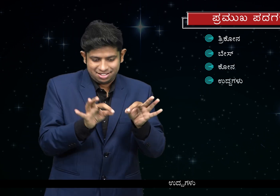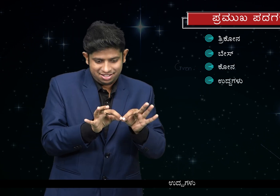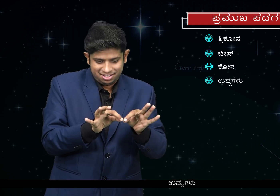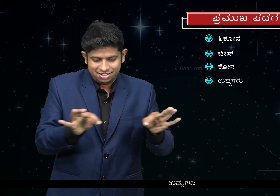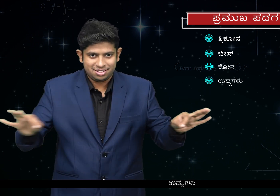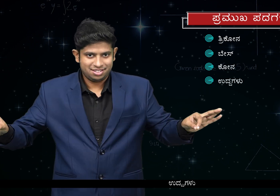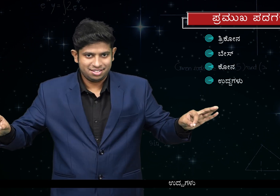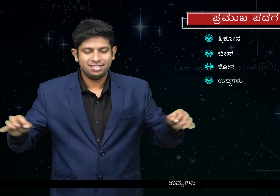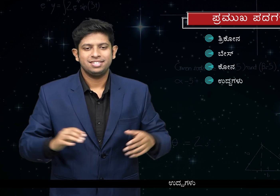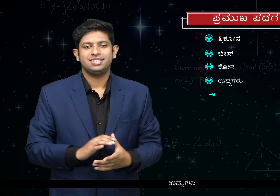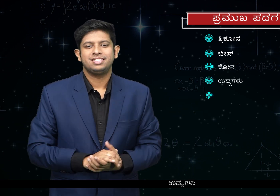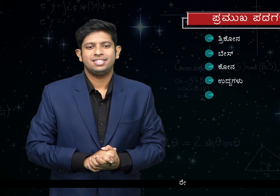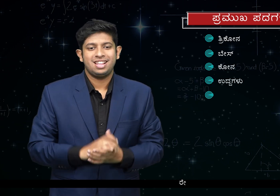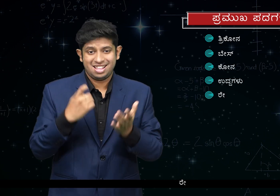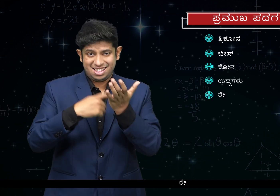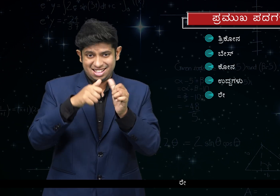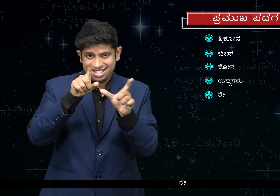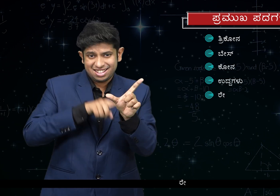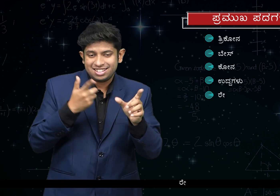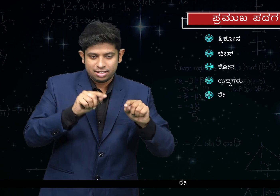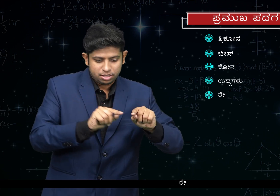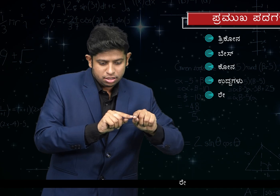ಉದ್ದಗಳು, ರೇ,